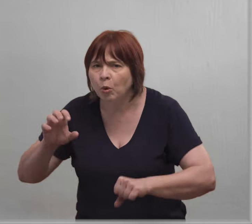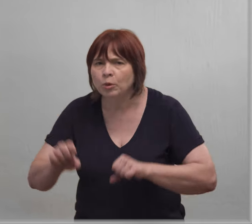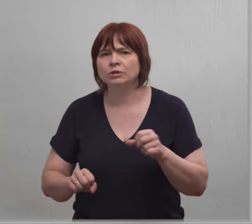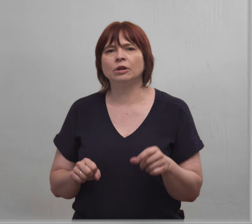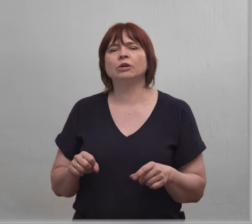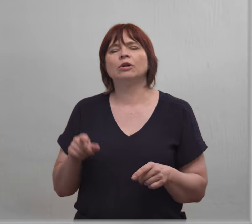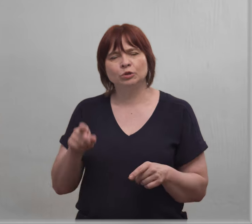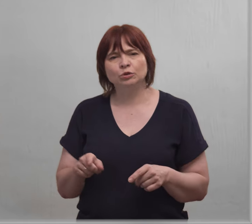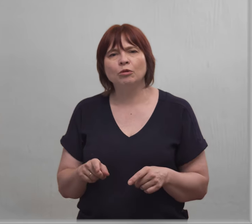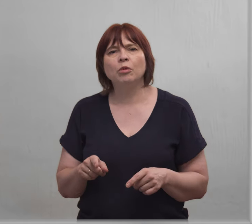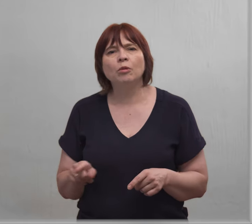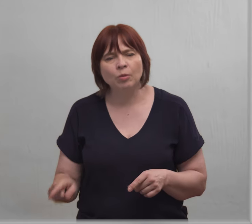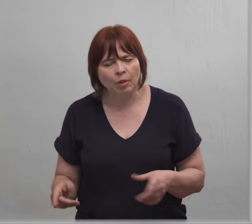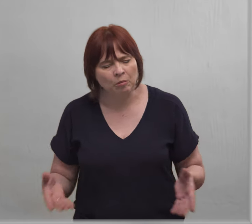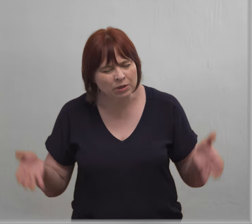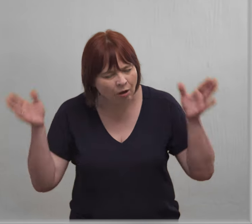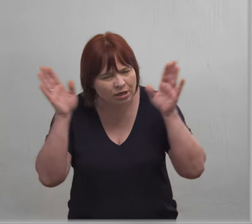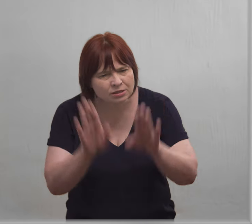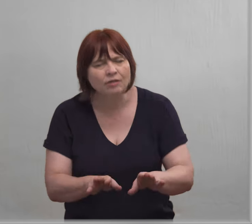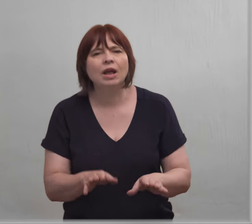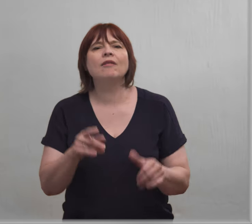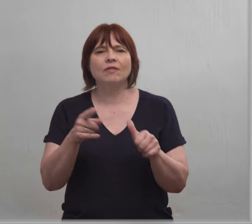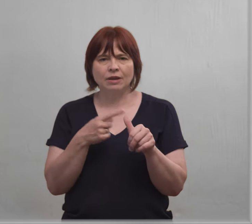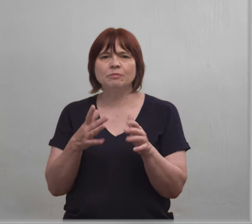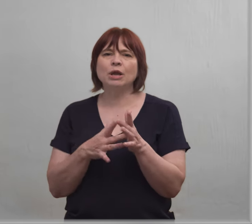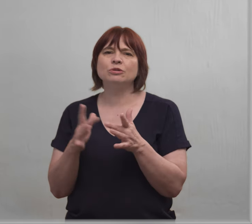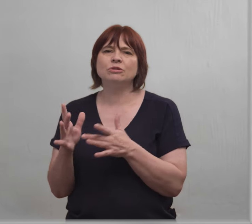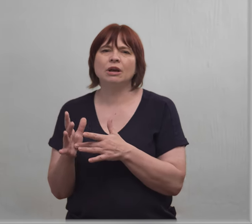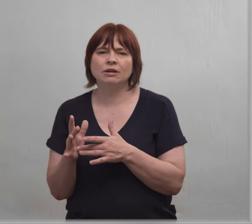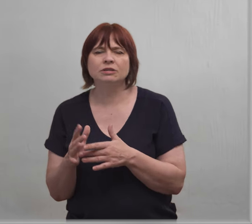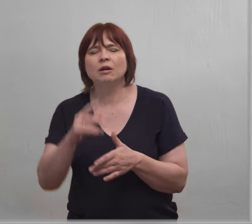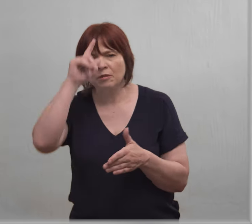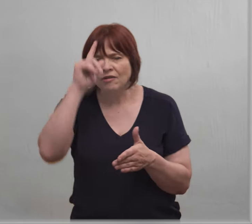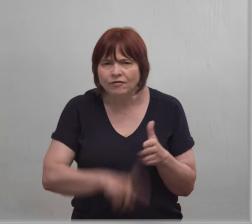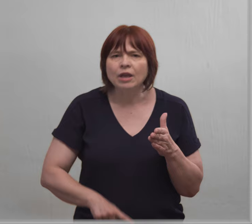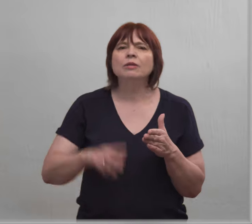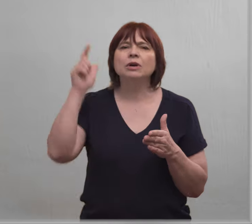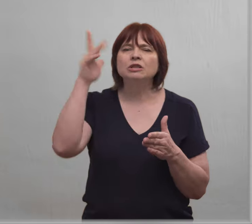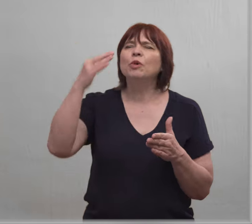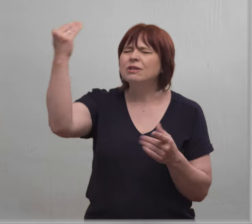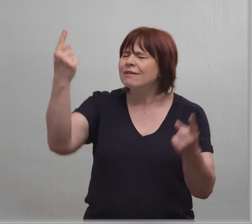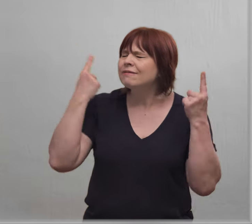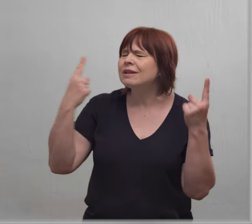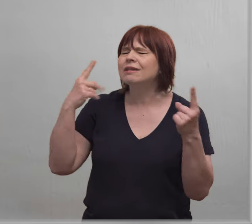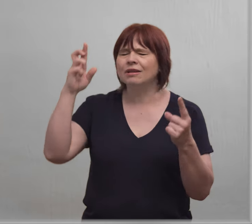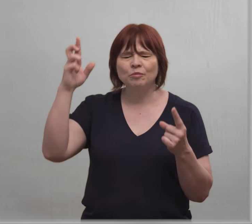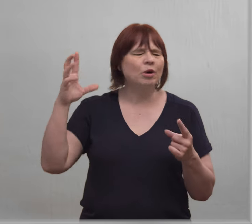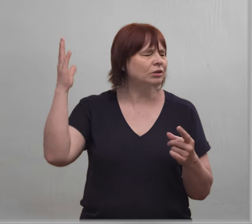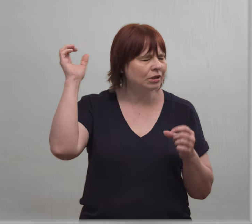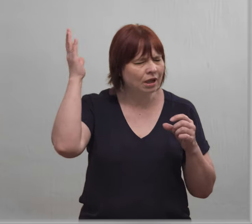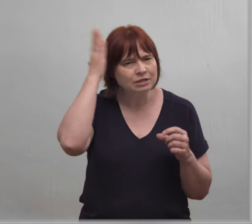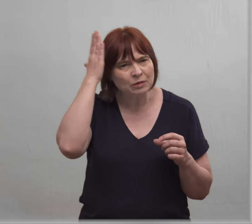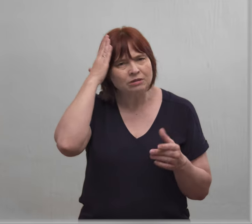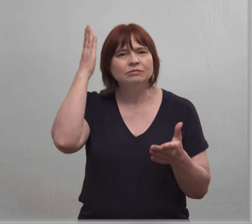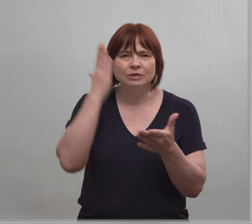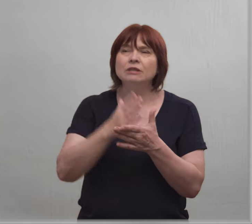ее возрасте. Мы благословляем во имя Иисуса Христа. И мы верим, Господь, что Ты великий Бог, Ты способен совершить чудо.